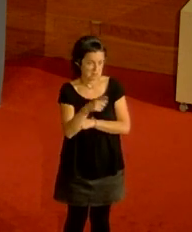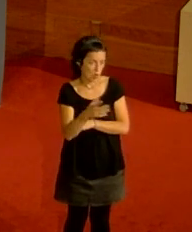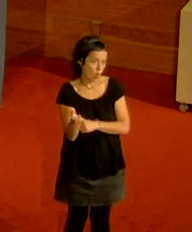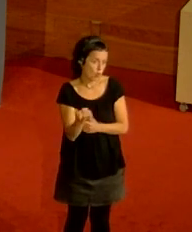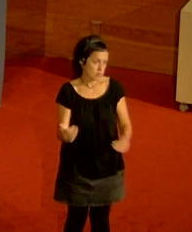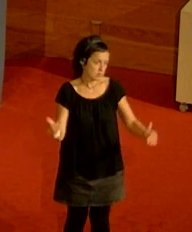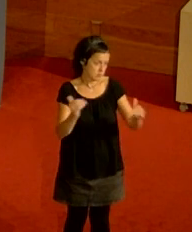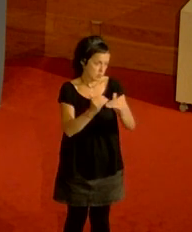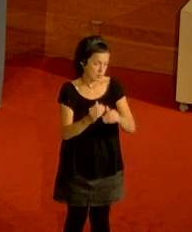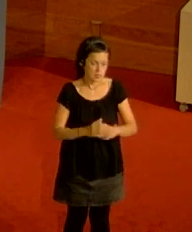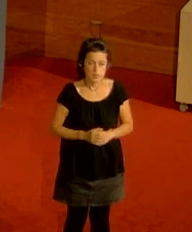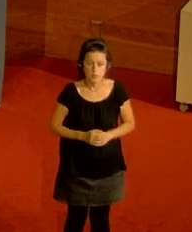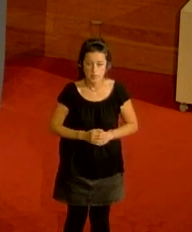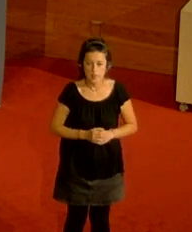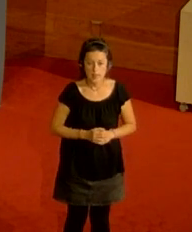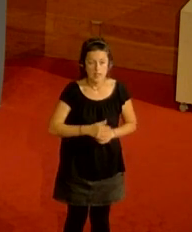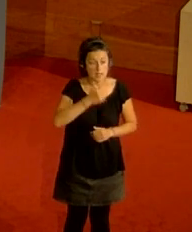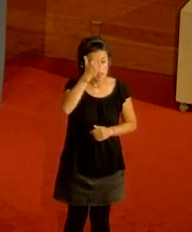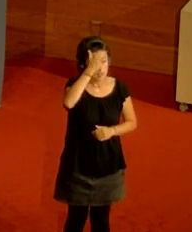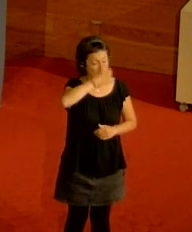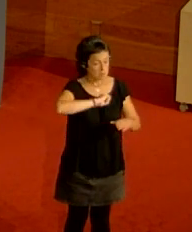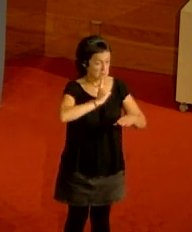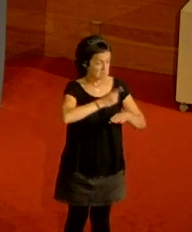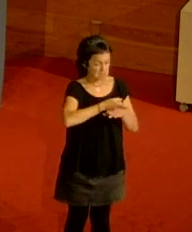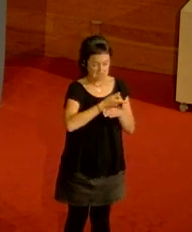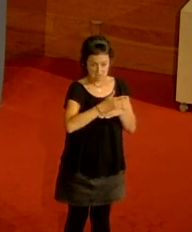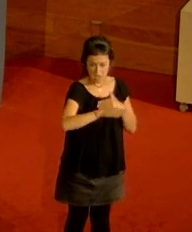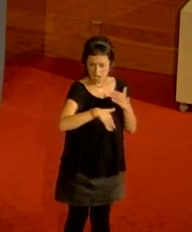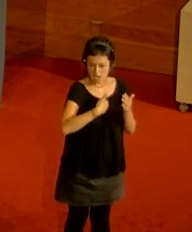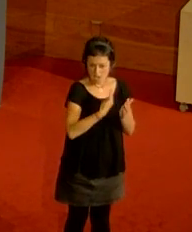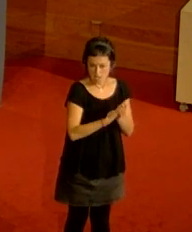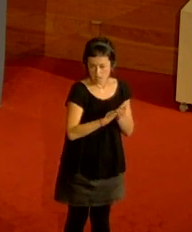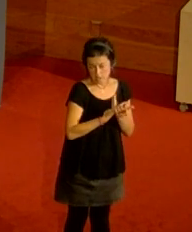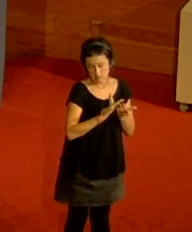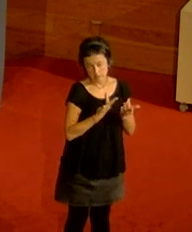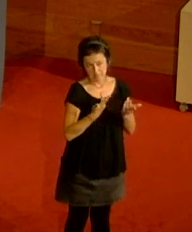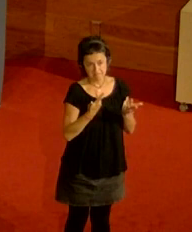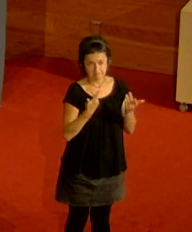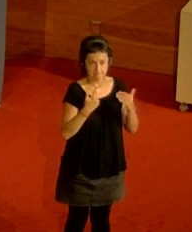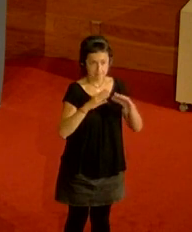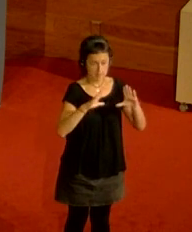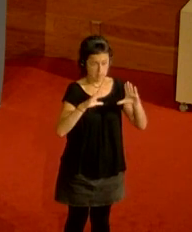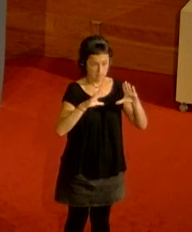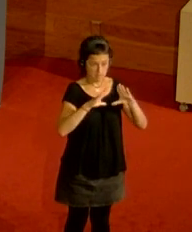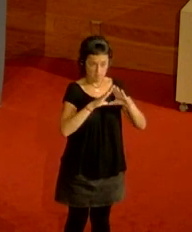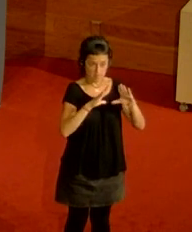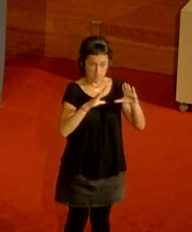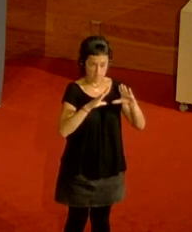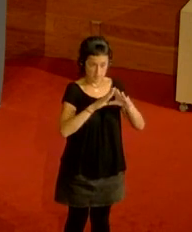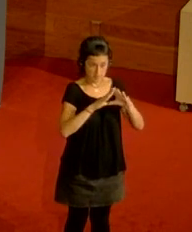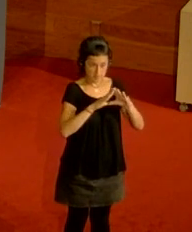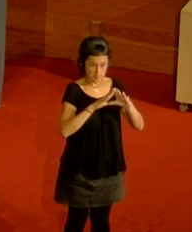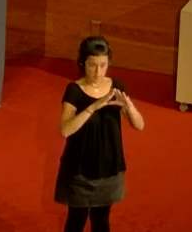el patriarcado se ha caracterizado hasta hace Hasta que el feminismo eh generó ese ese ese